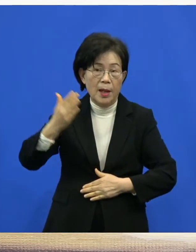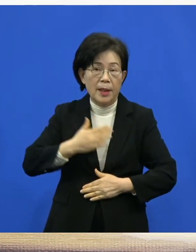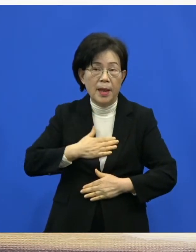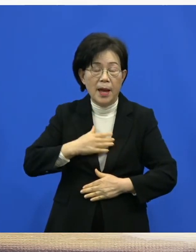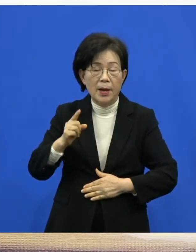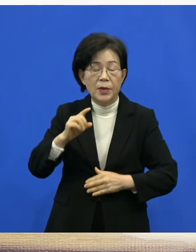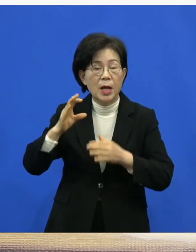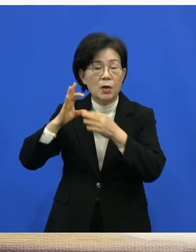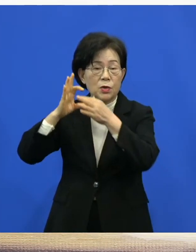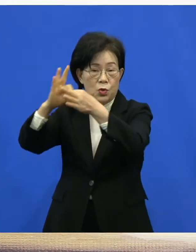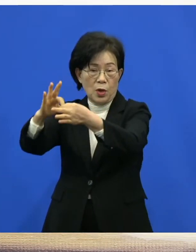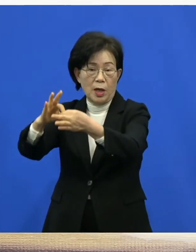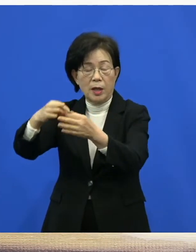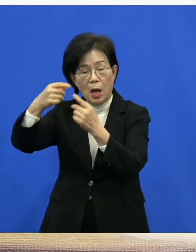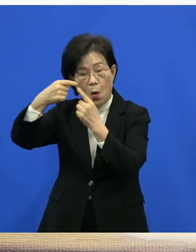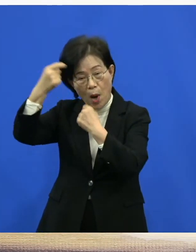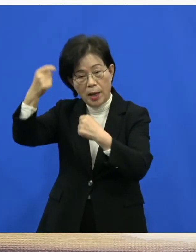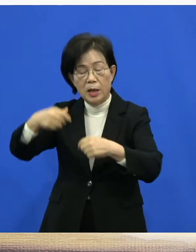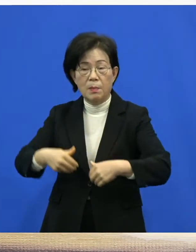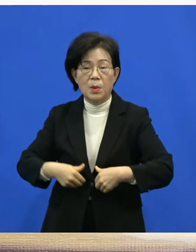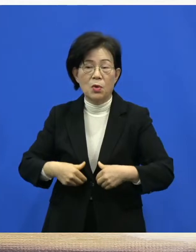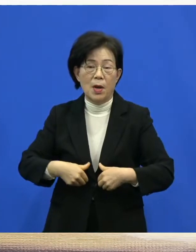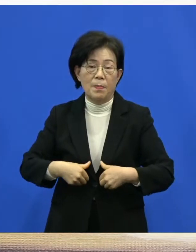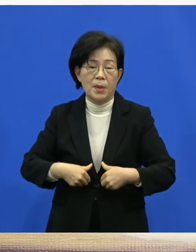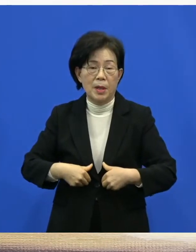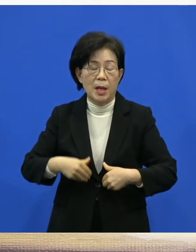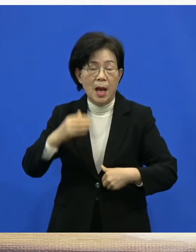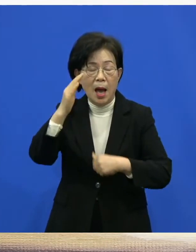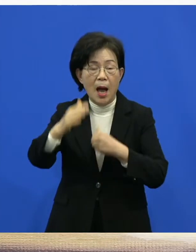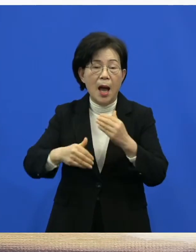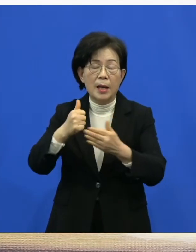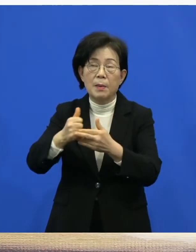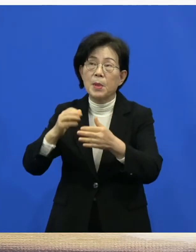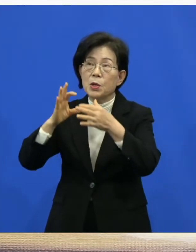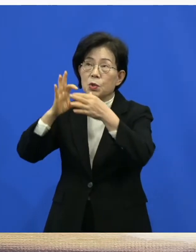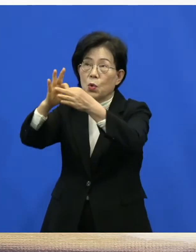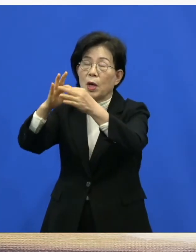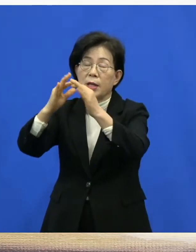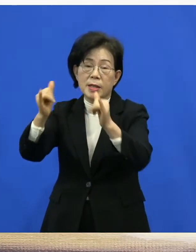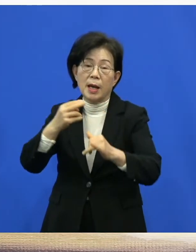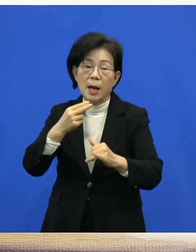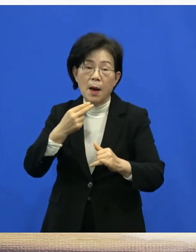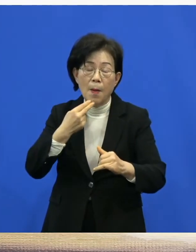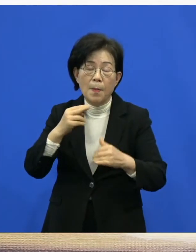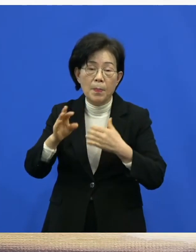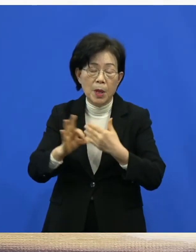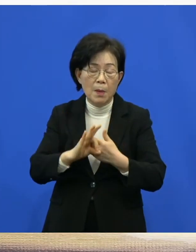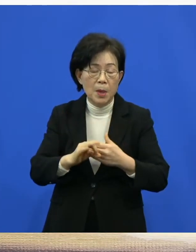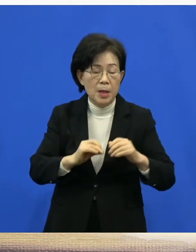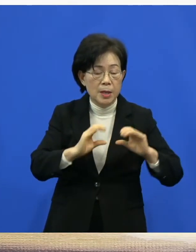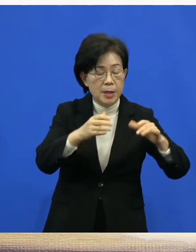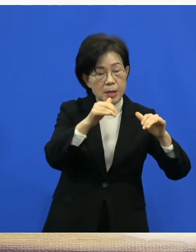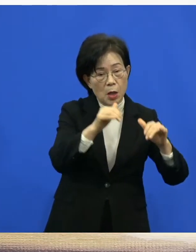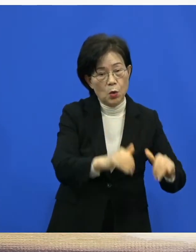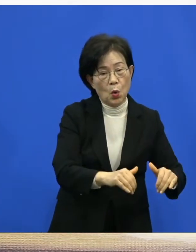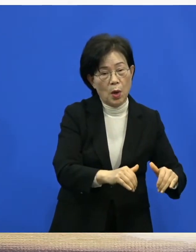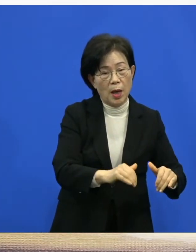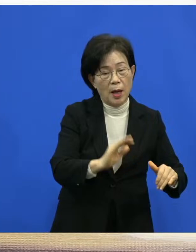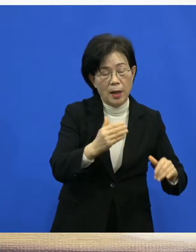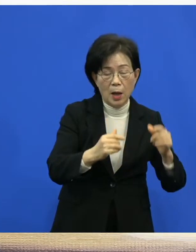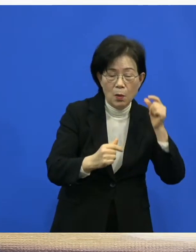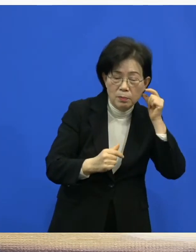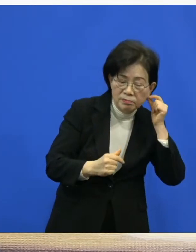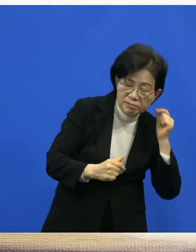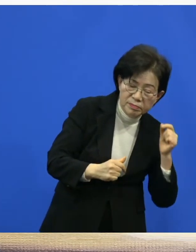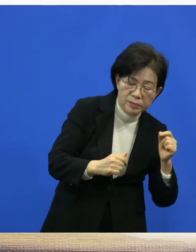속해 있는가를 날마다 확인해야 합니다. 우리가 하나님에게 속한 자로 살지 않으면 세상의 노예가 됩니다. 돈의